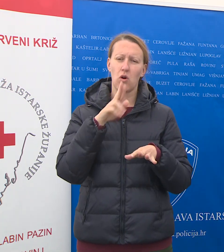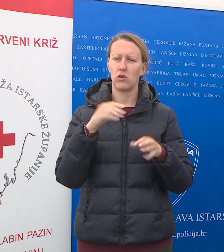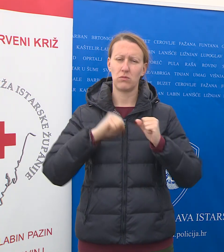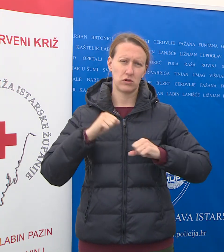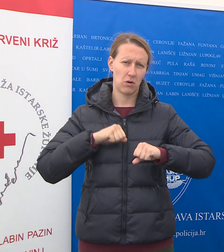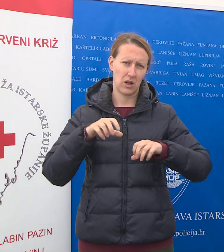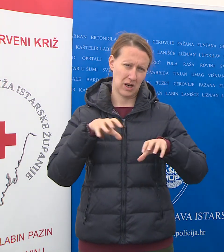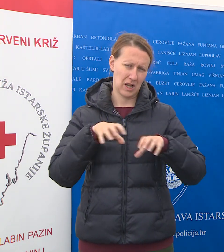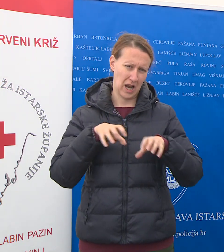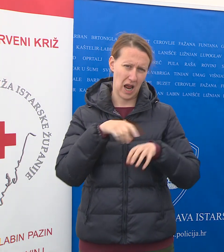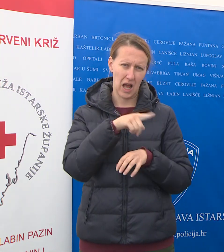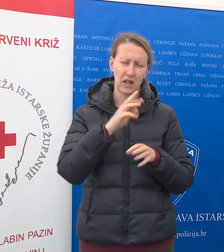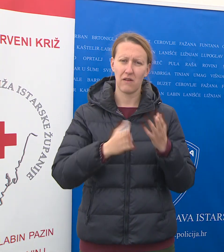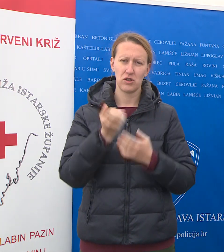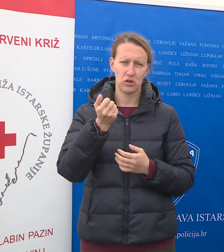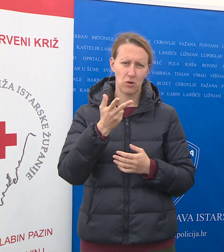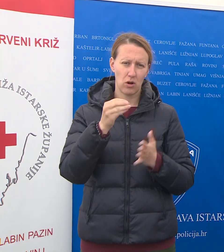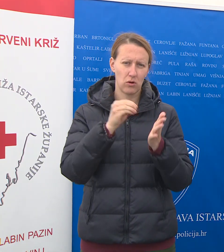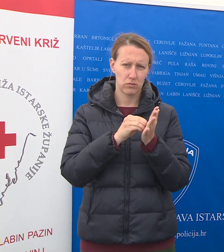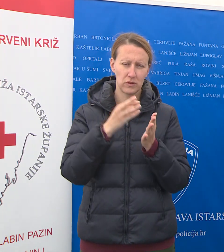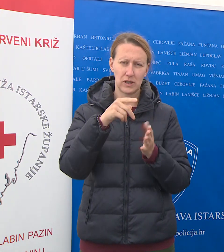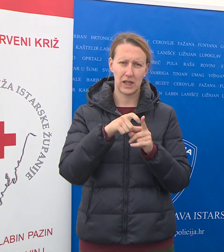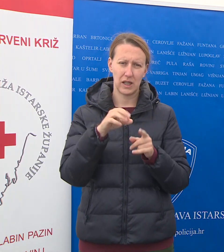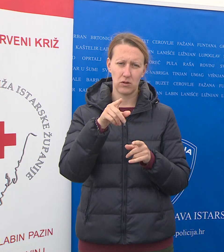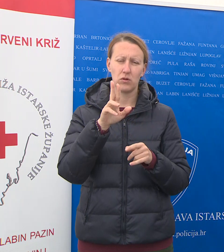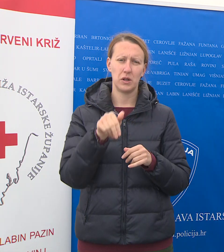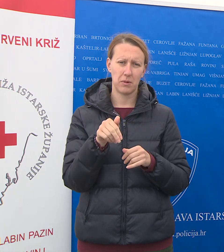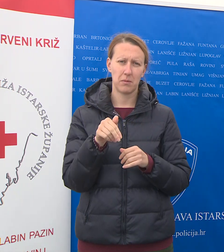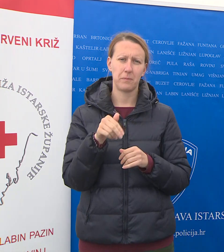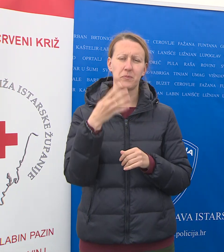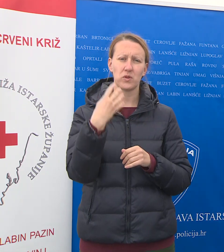tu imamo i najveći broj osoba koje su registrirane iz tog dijela i tu imamo